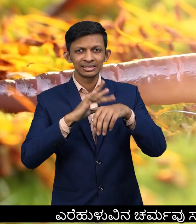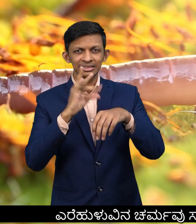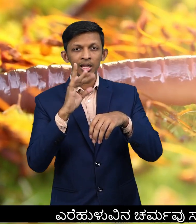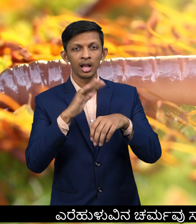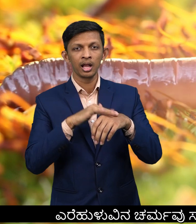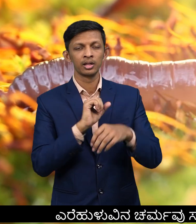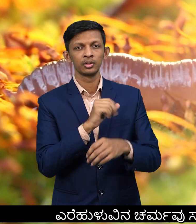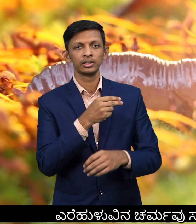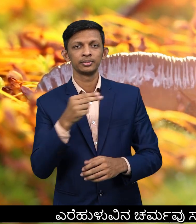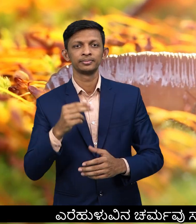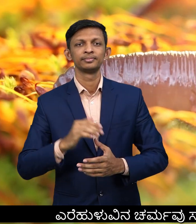ತೆಳ್ಳಗಿರುತ್ತದೆ.